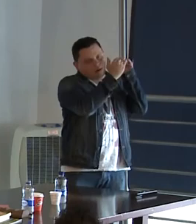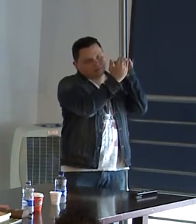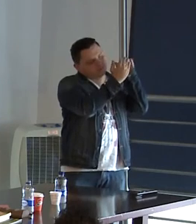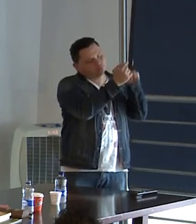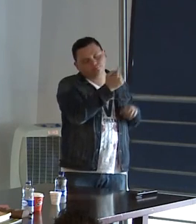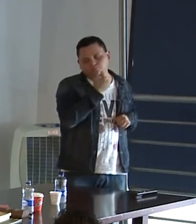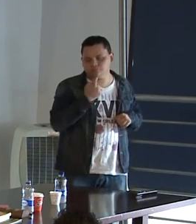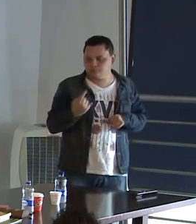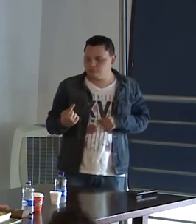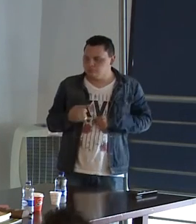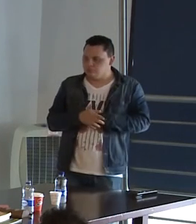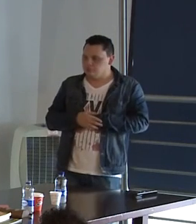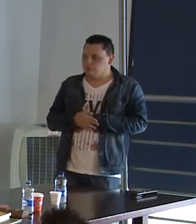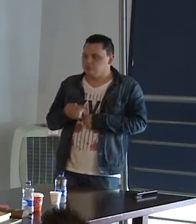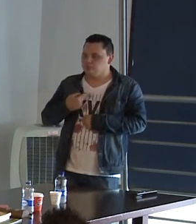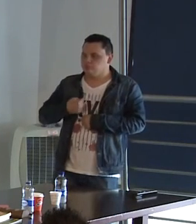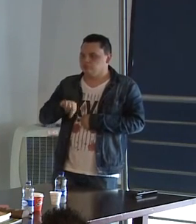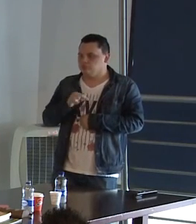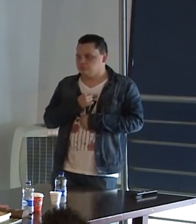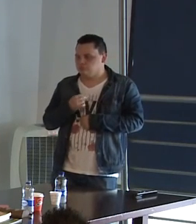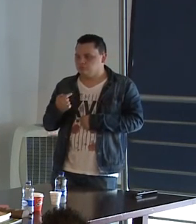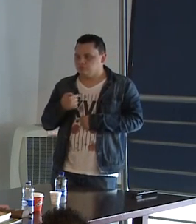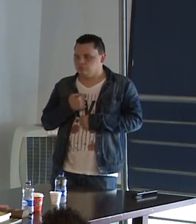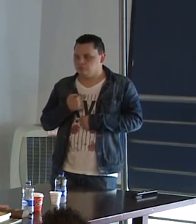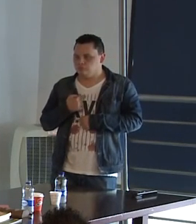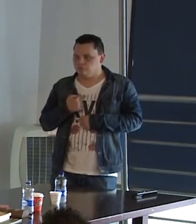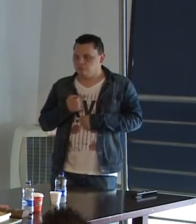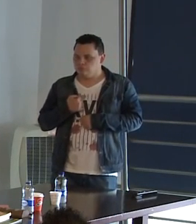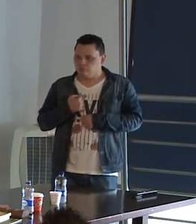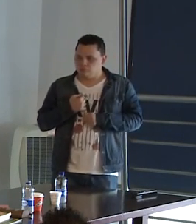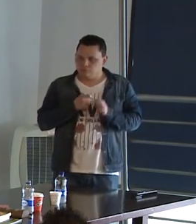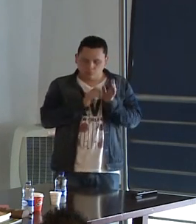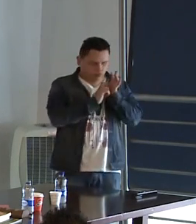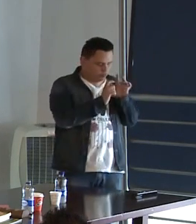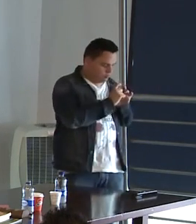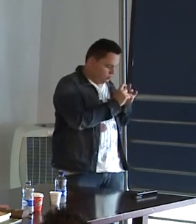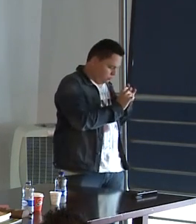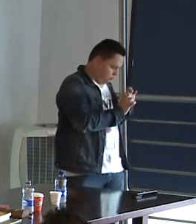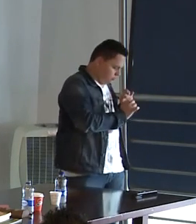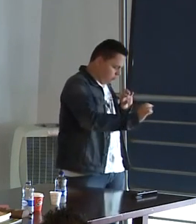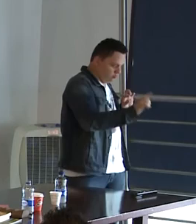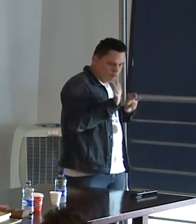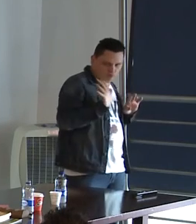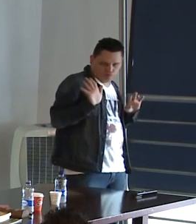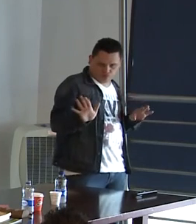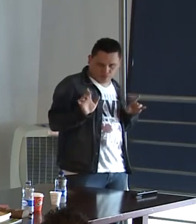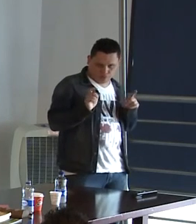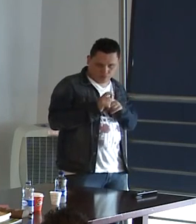y dijo: para nosotros, y puso una palabra en cuna,